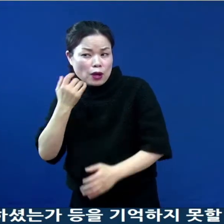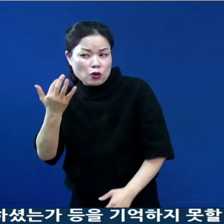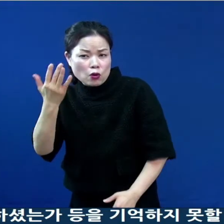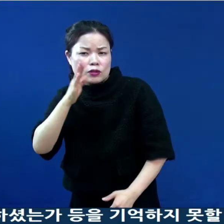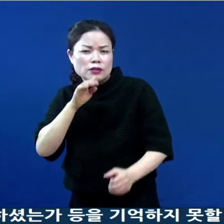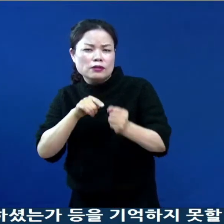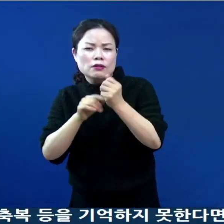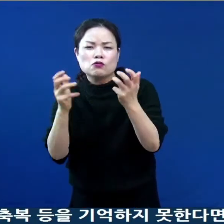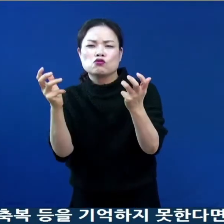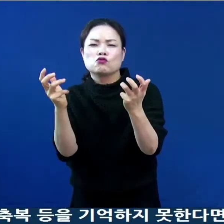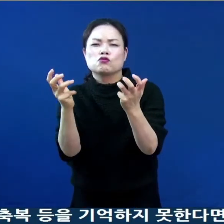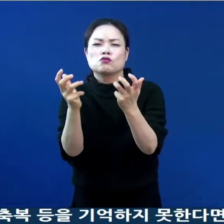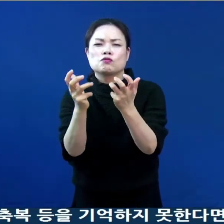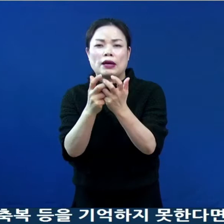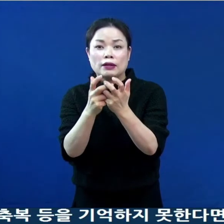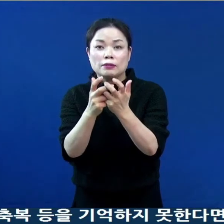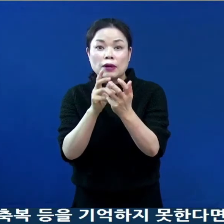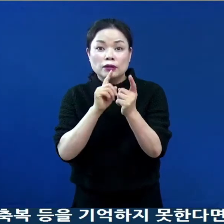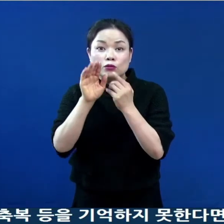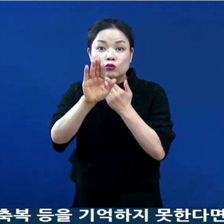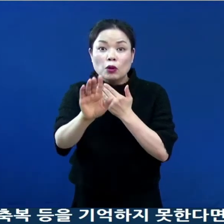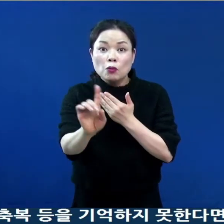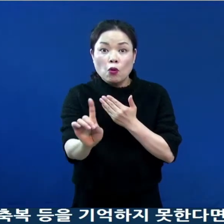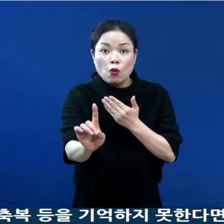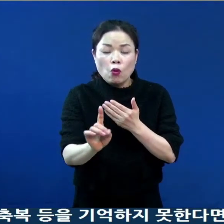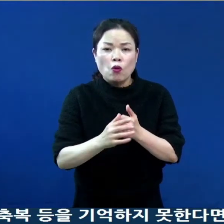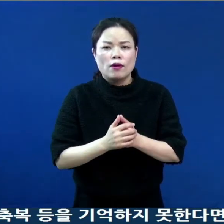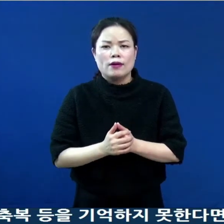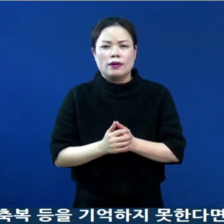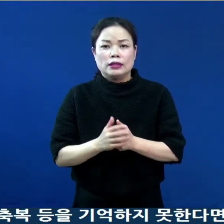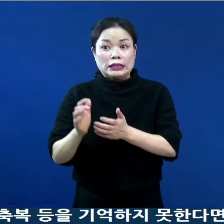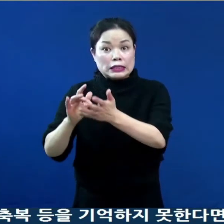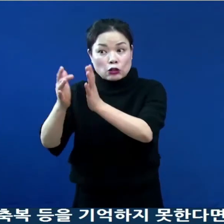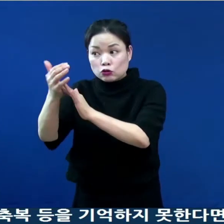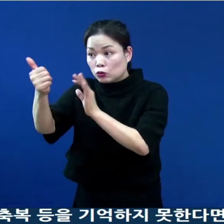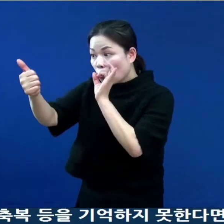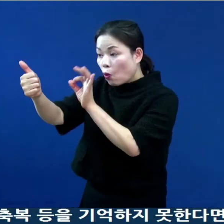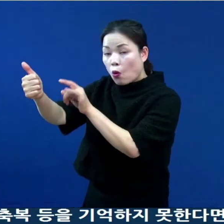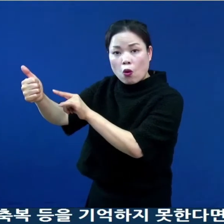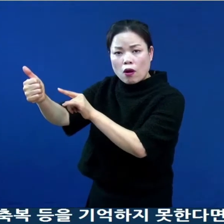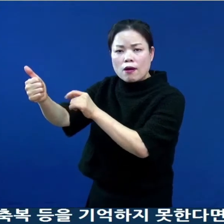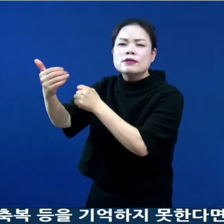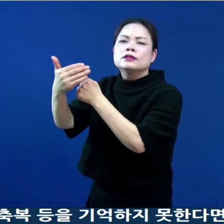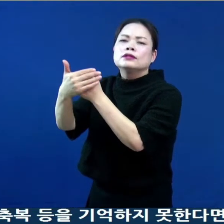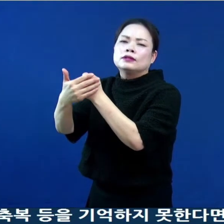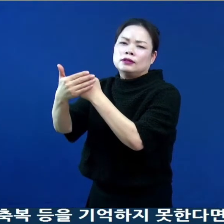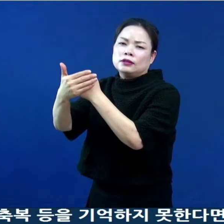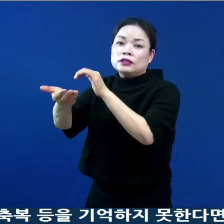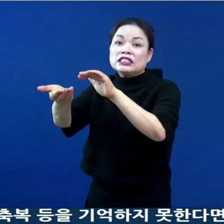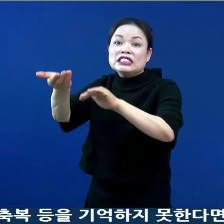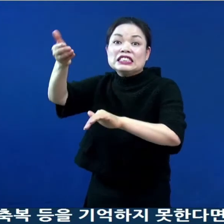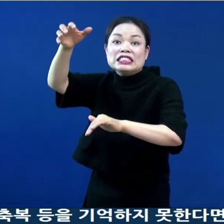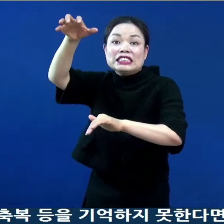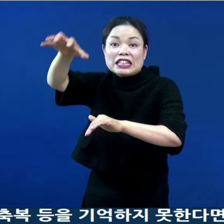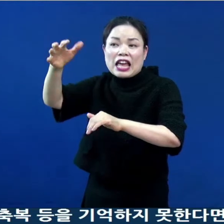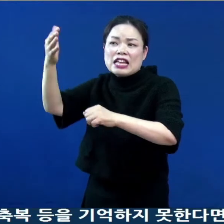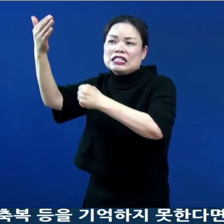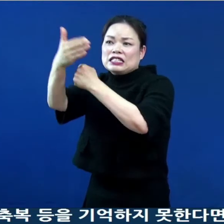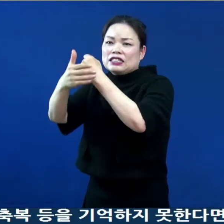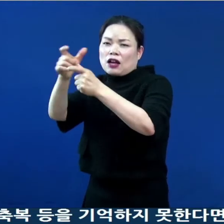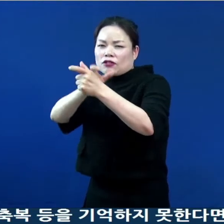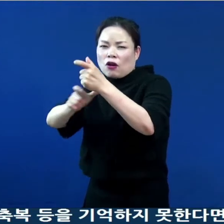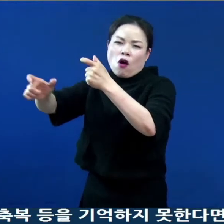진리가 충만했다, 이 말씀 뒤에 뭐가 나오냐면 그런 예수님을 보니까 은혜 위에